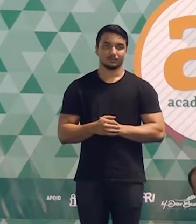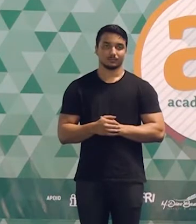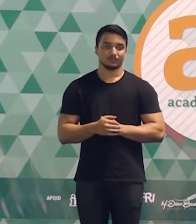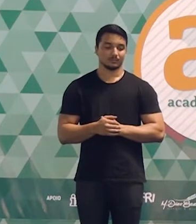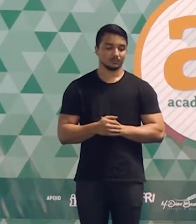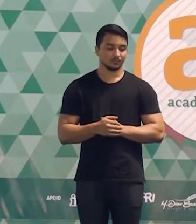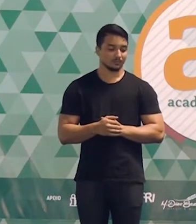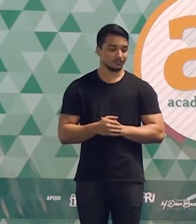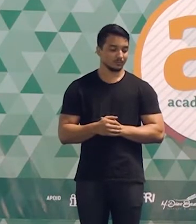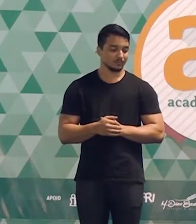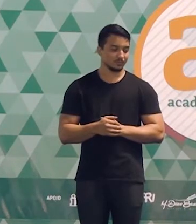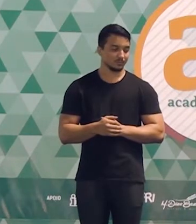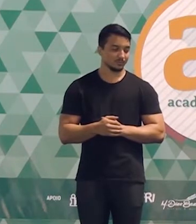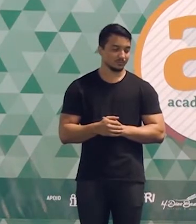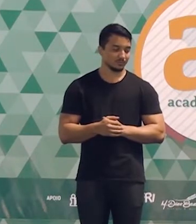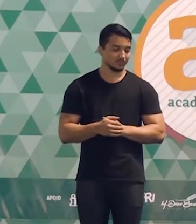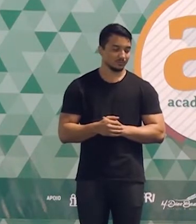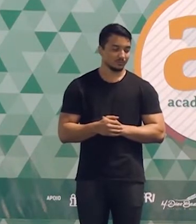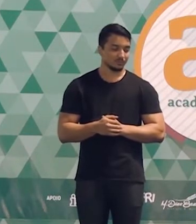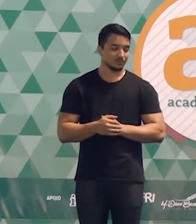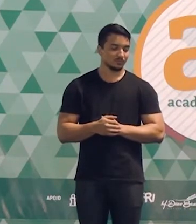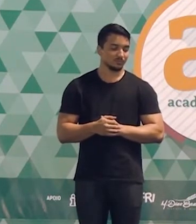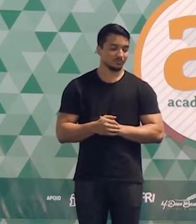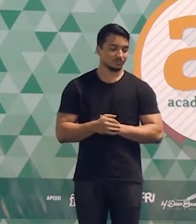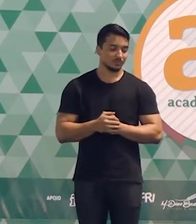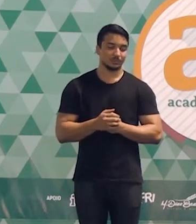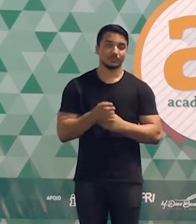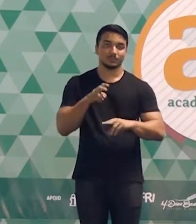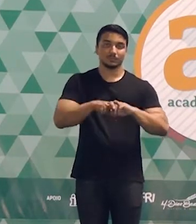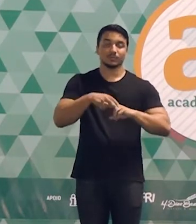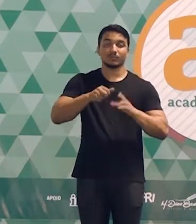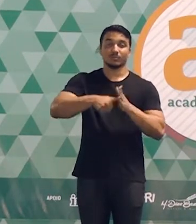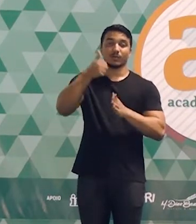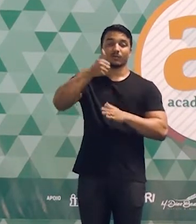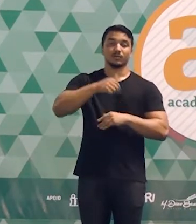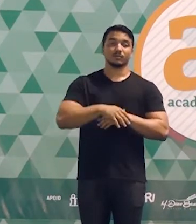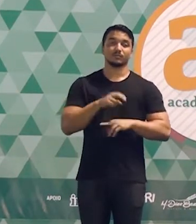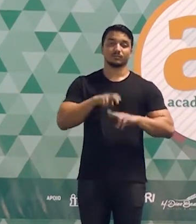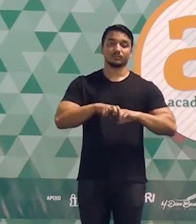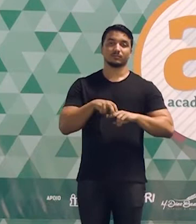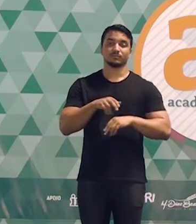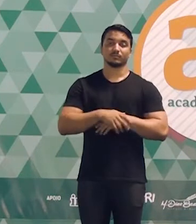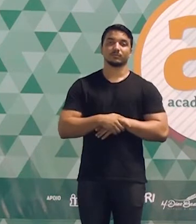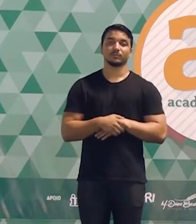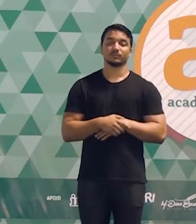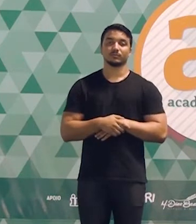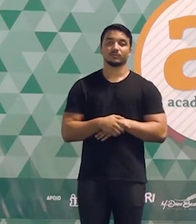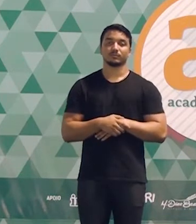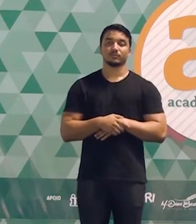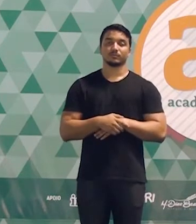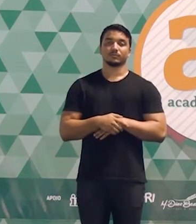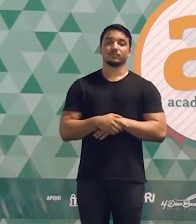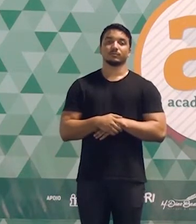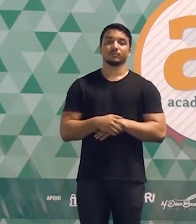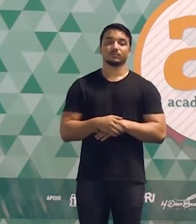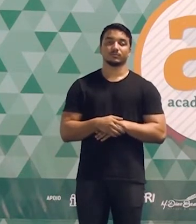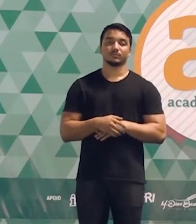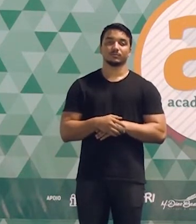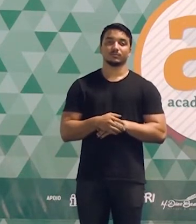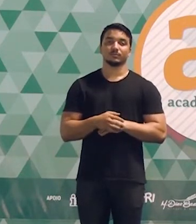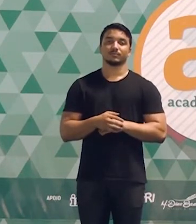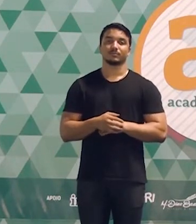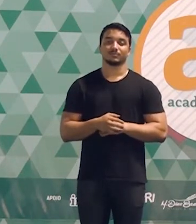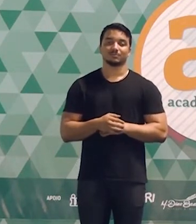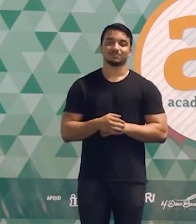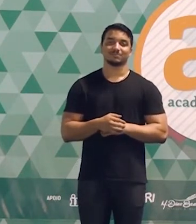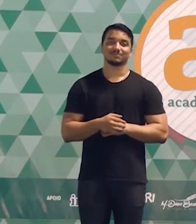Não, não sobe não, eu desço. Eu sento aqui. Nunca sentei aqui, primeira vez que eu estou sentando. Tenho. Ó, eu dou aula descalço.